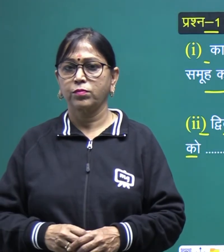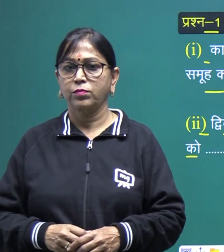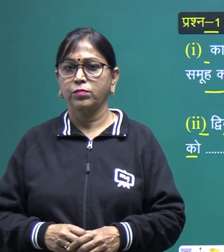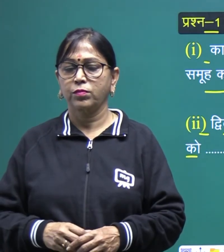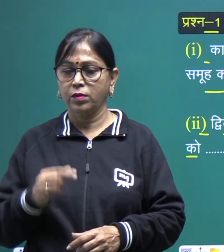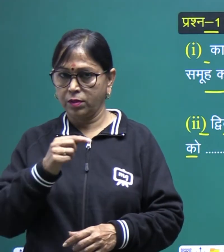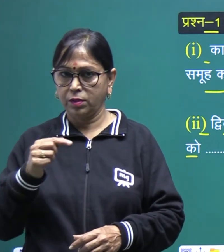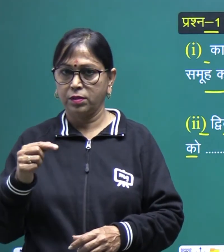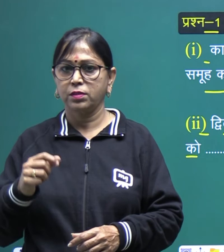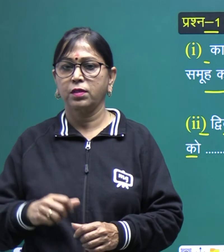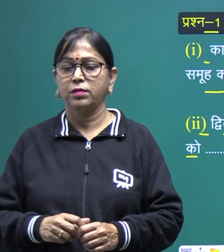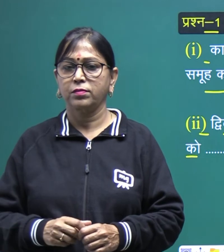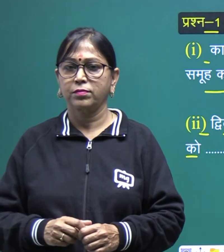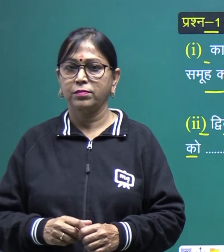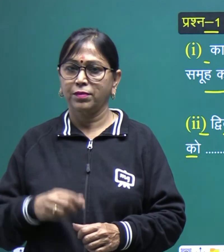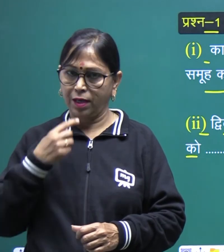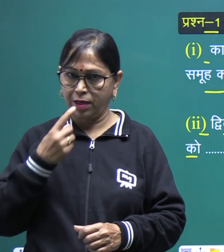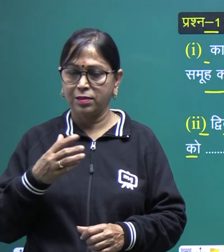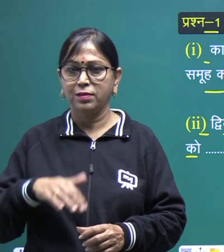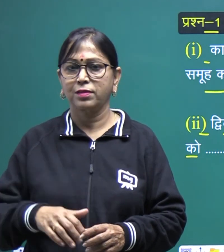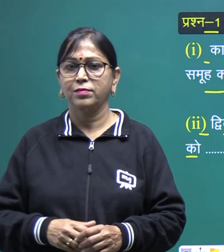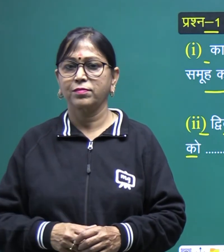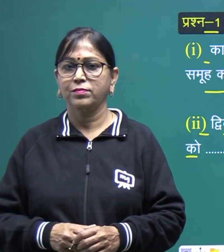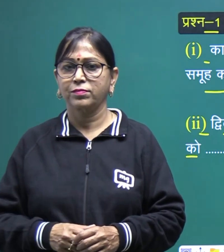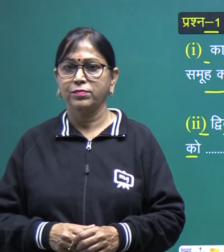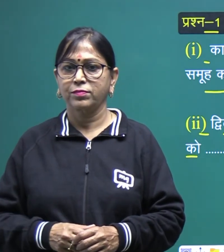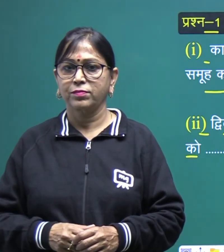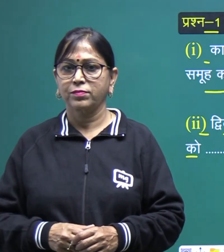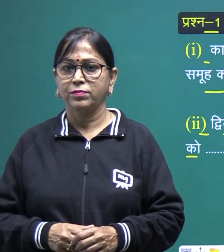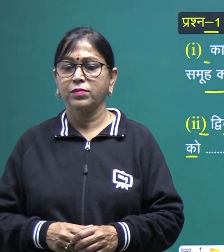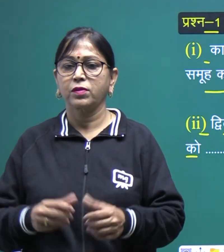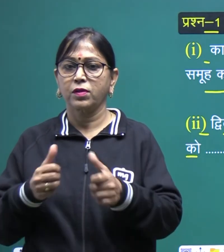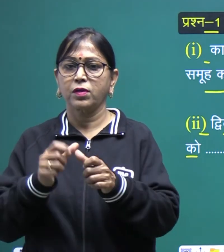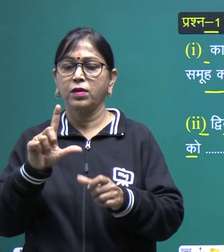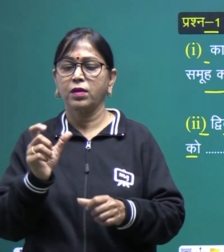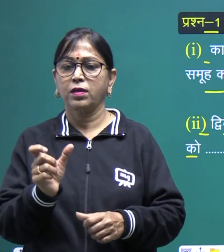रिक्त स्थान कहते हैं। एल्केन